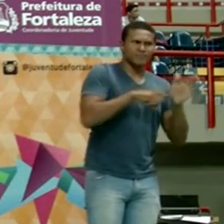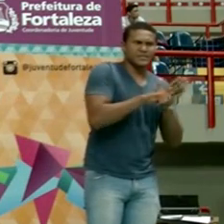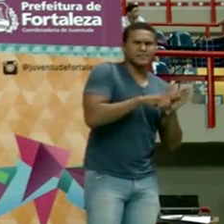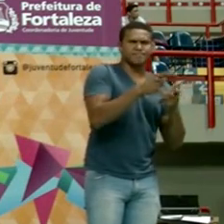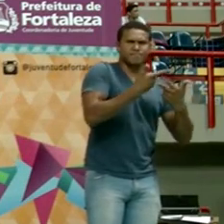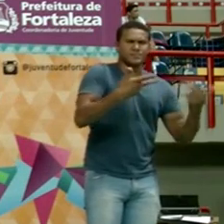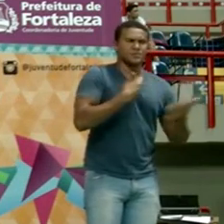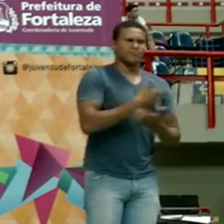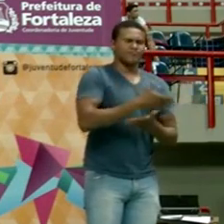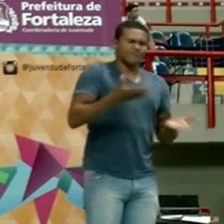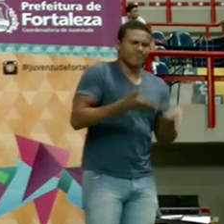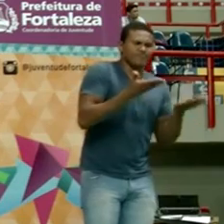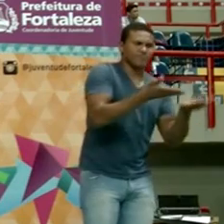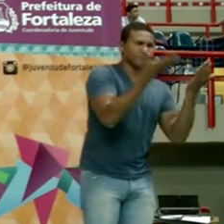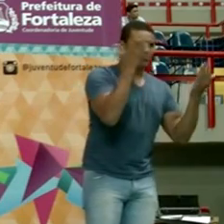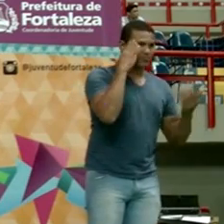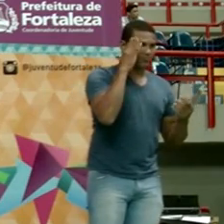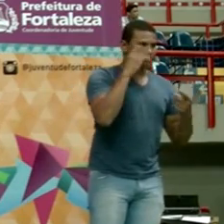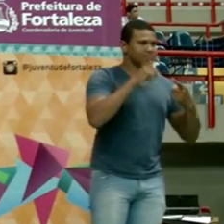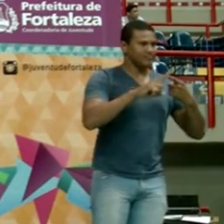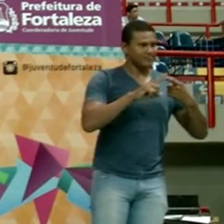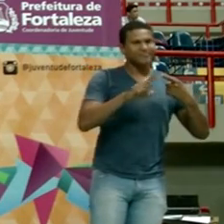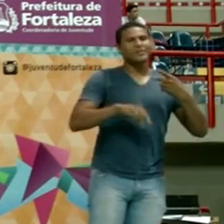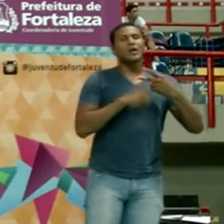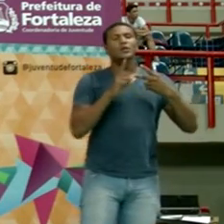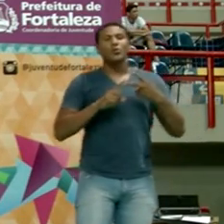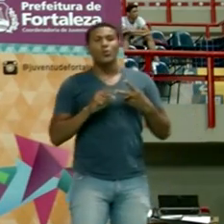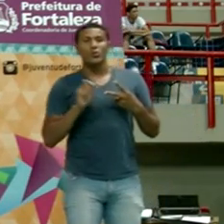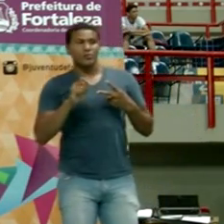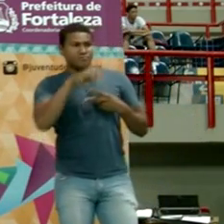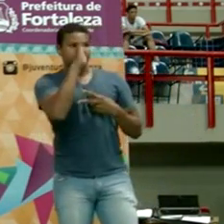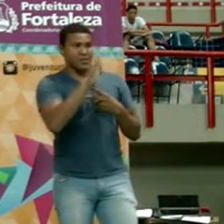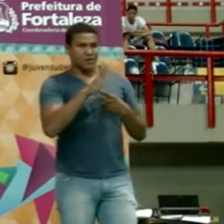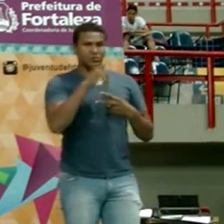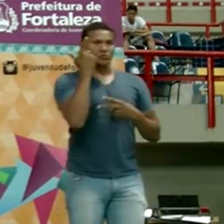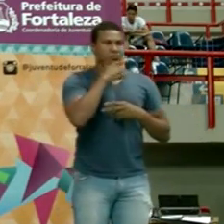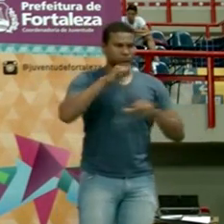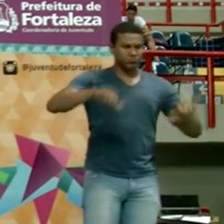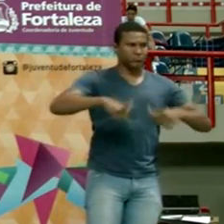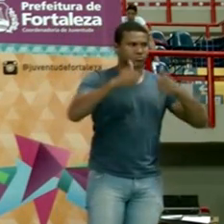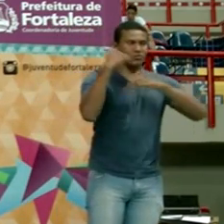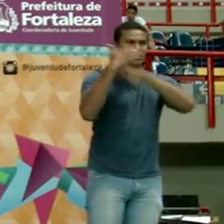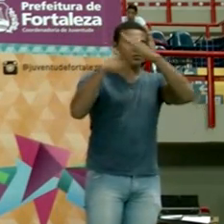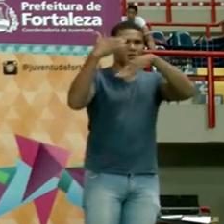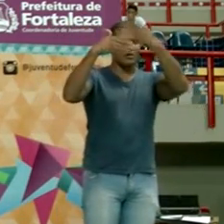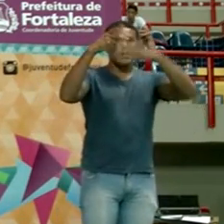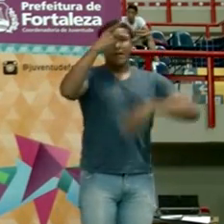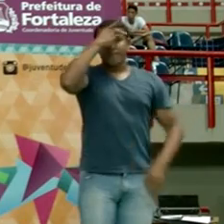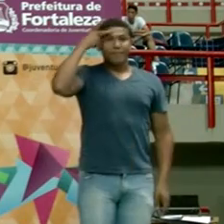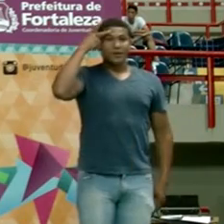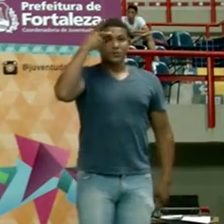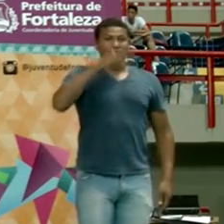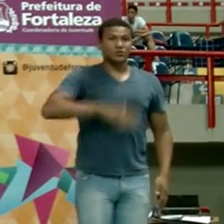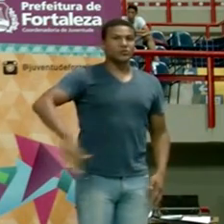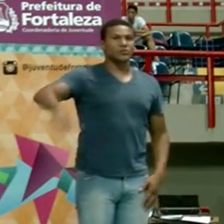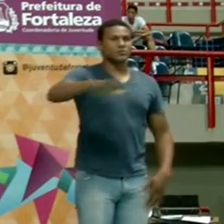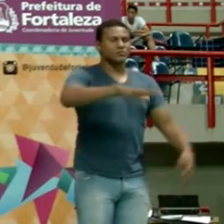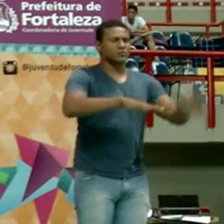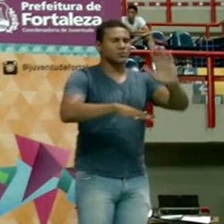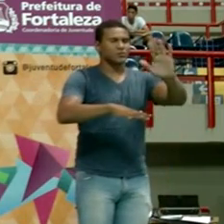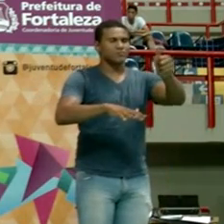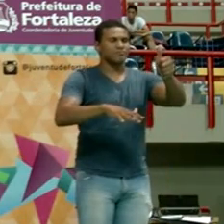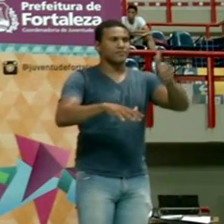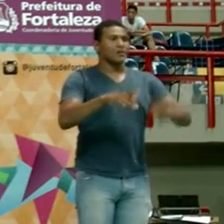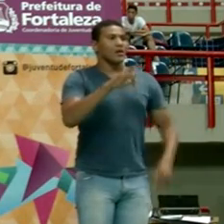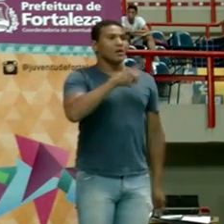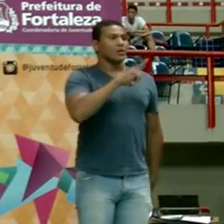pesquisa. Segundo, o Brasil só será desenvolvido quando a maioria do povo viver bem. Quando